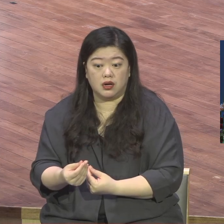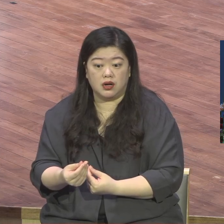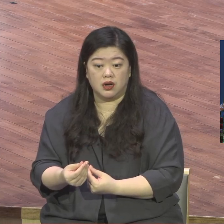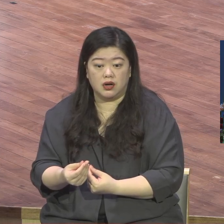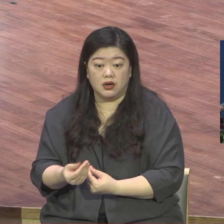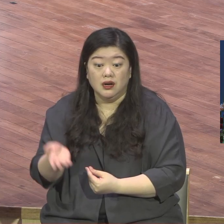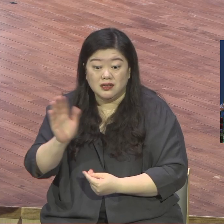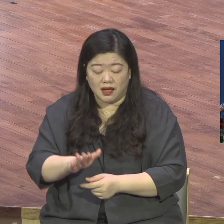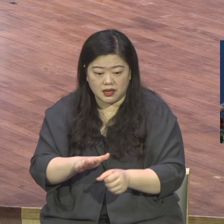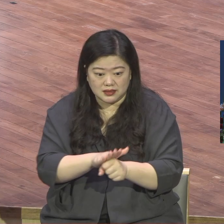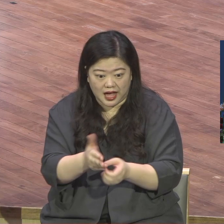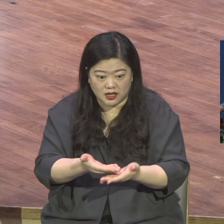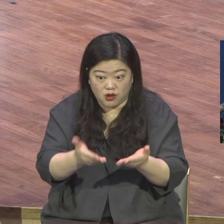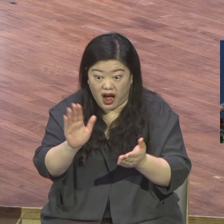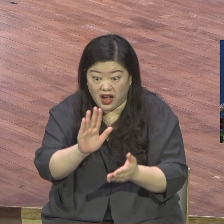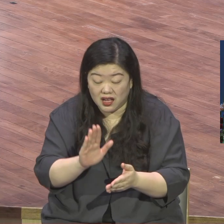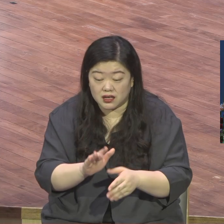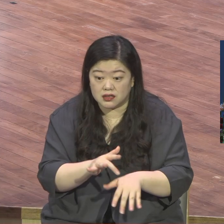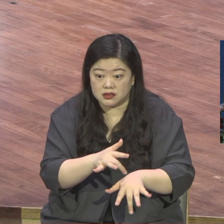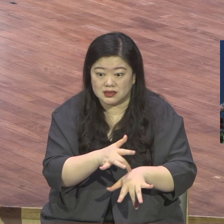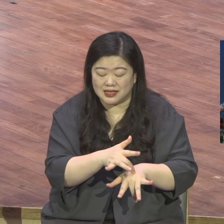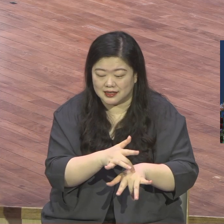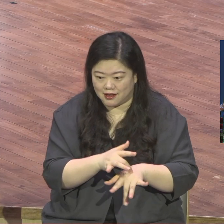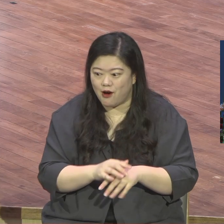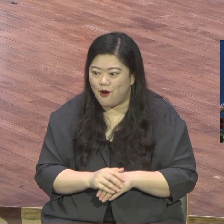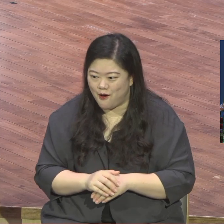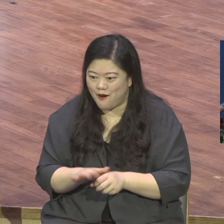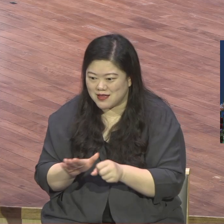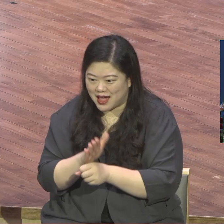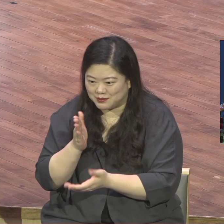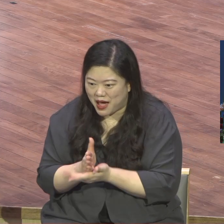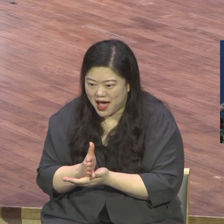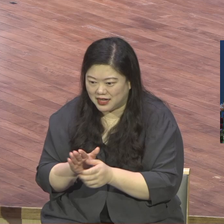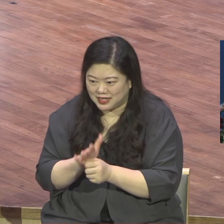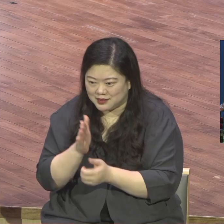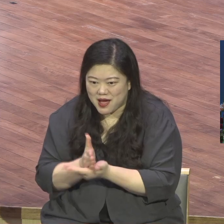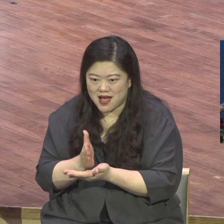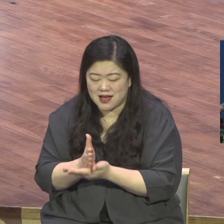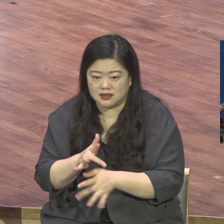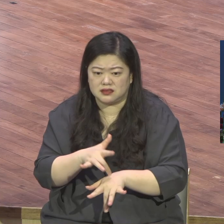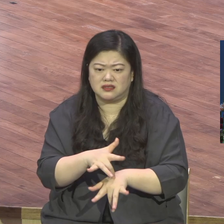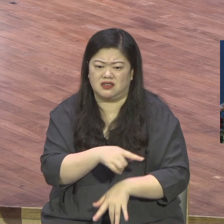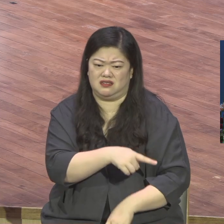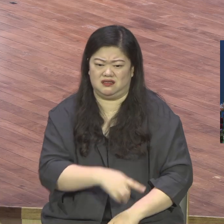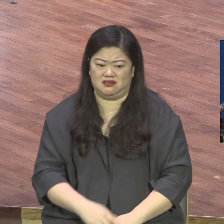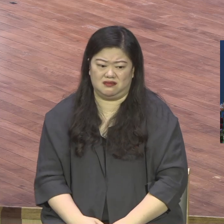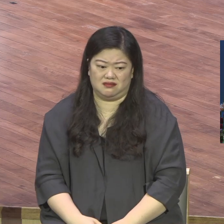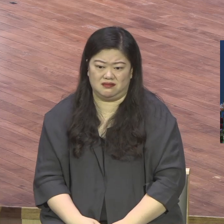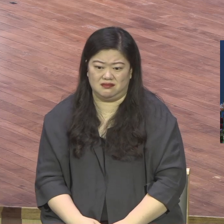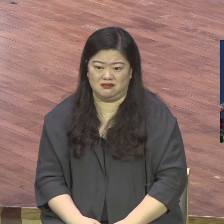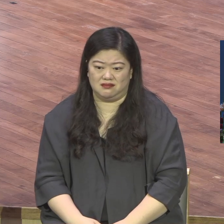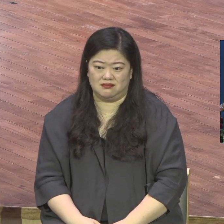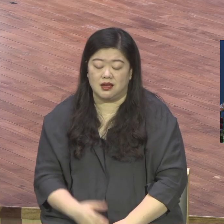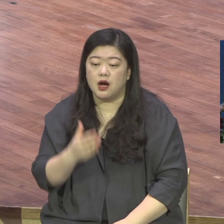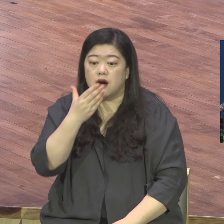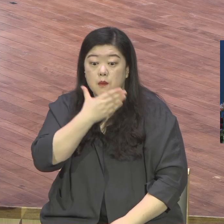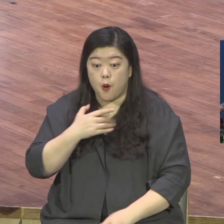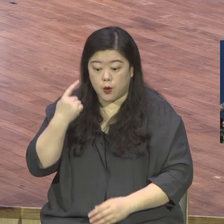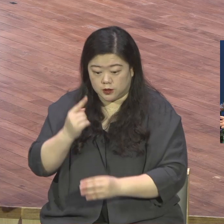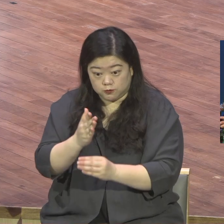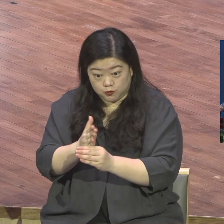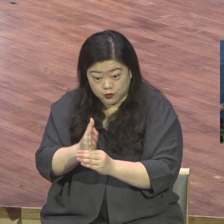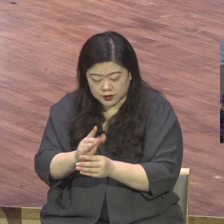거라고. 그래서 복음이 너무나 중요합니다. 우리는 오직 복음으로 살아야 됩니다. 복음 중심으로 삶을